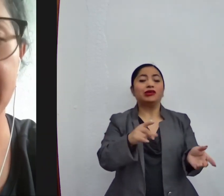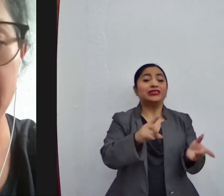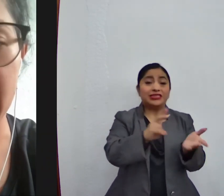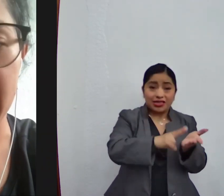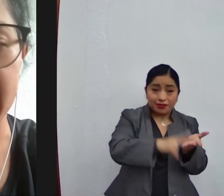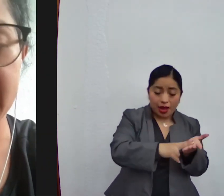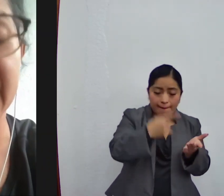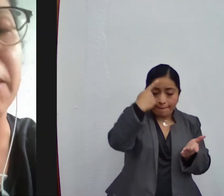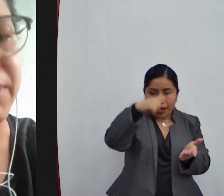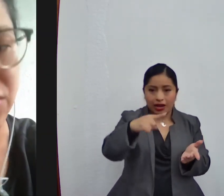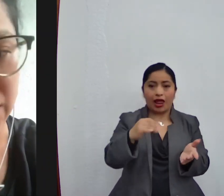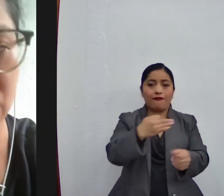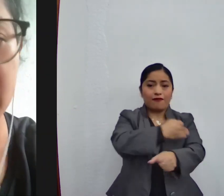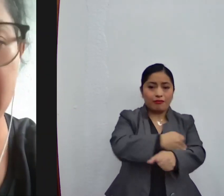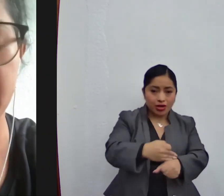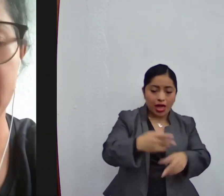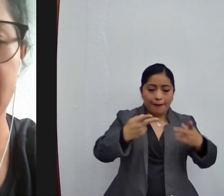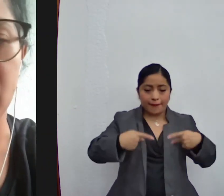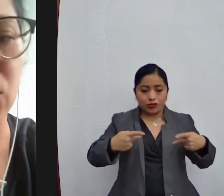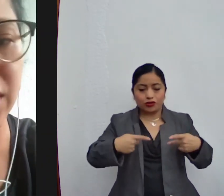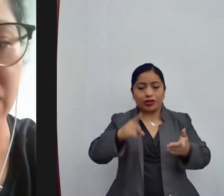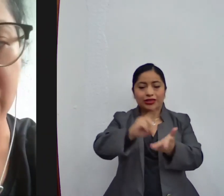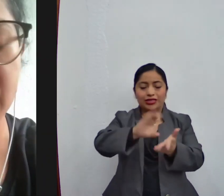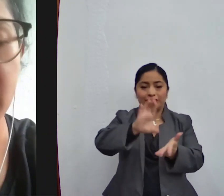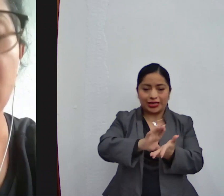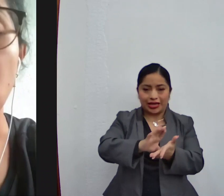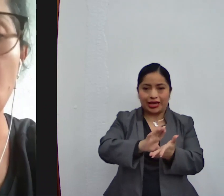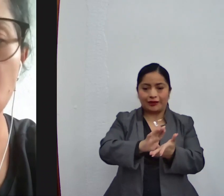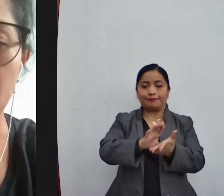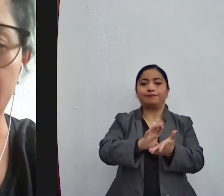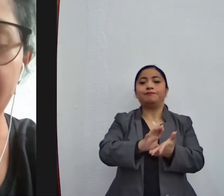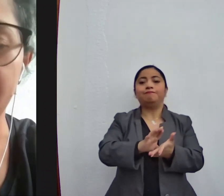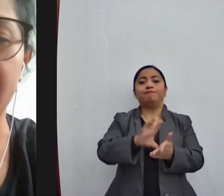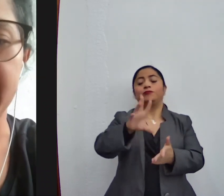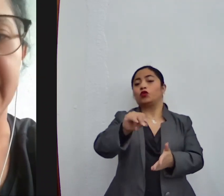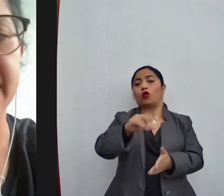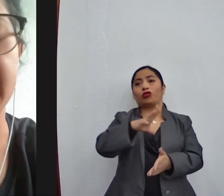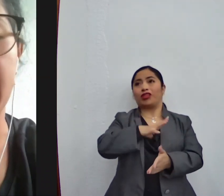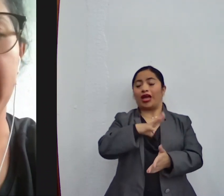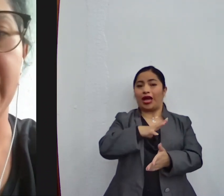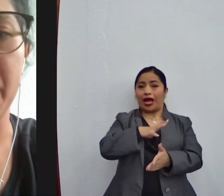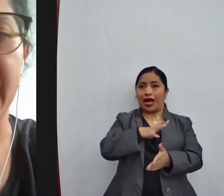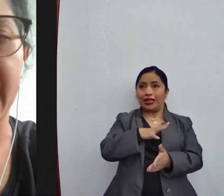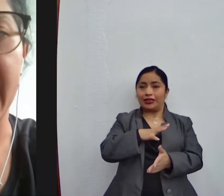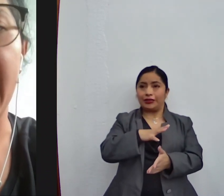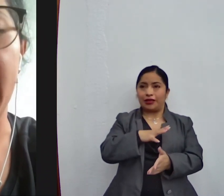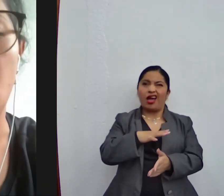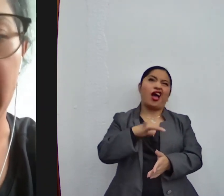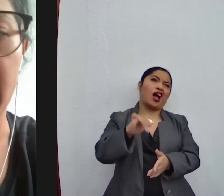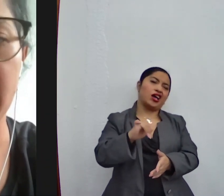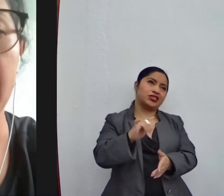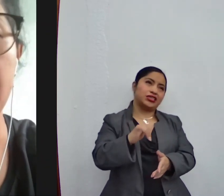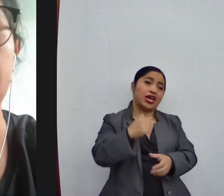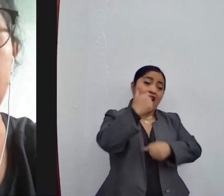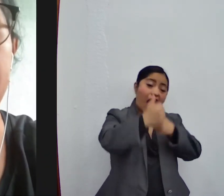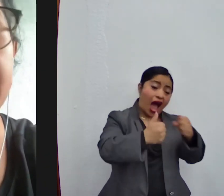que las familias y personas con discapacidad o cuidadores no tuvieran que realizar este trámite de manera anual. Me parece